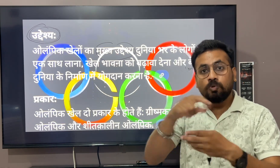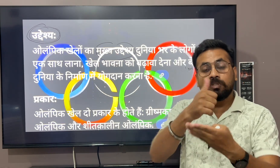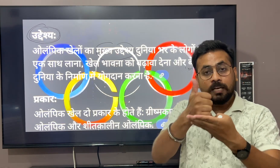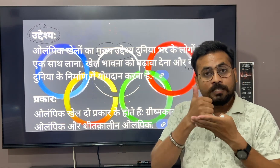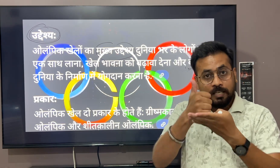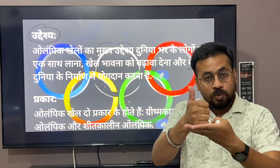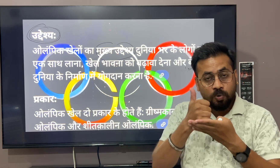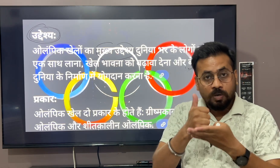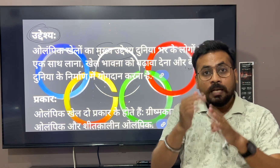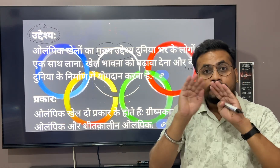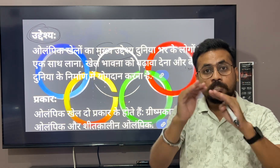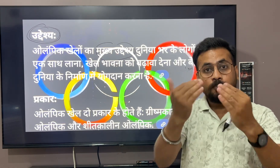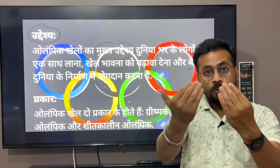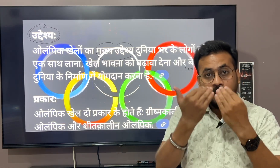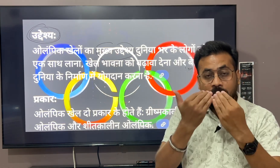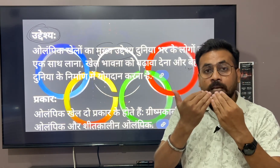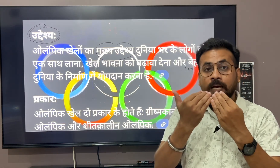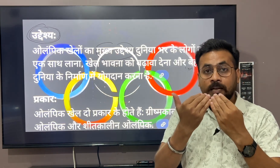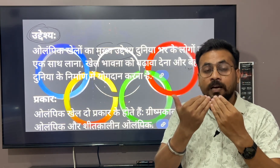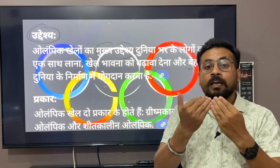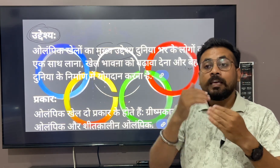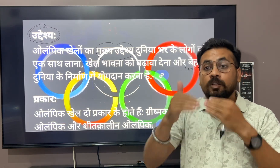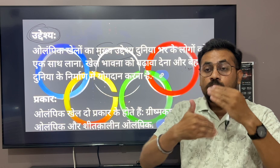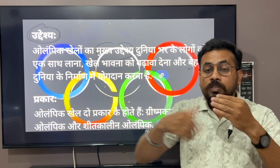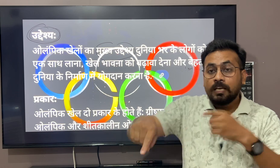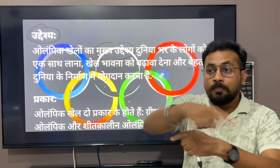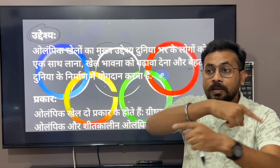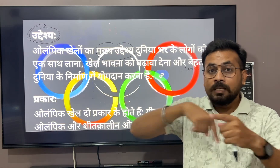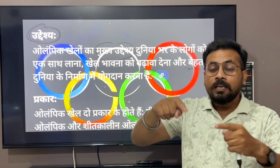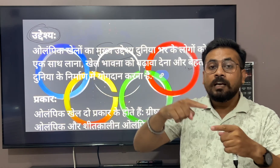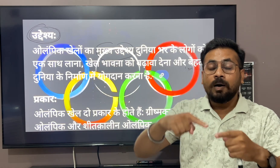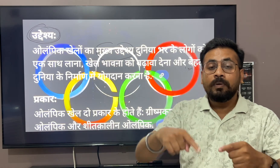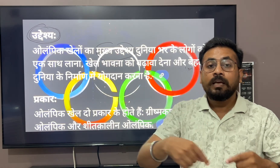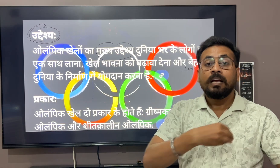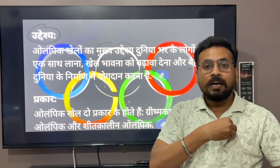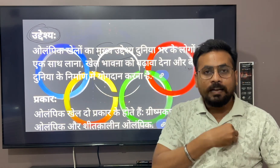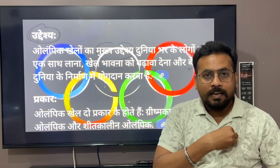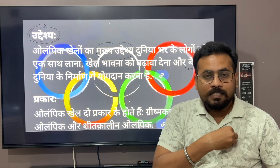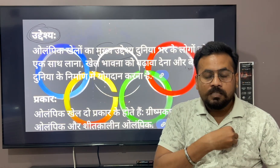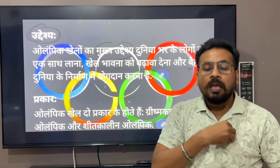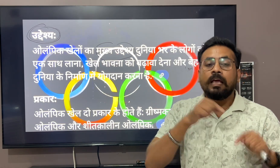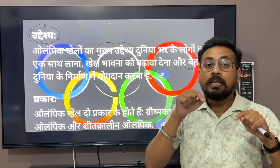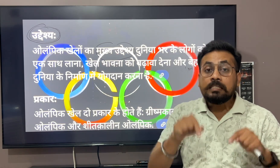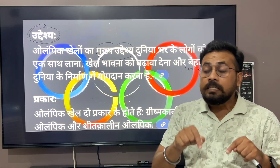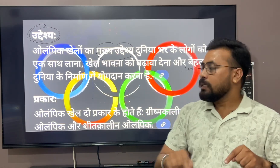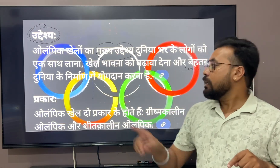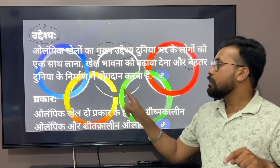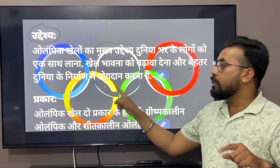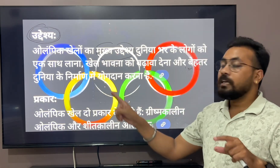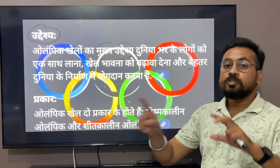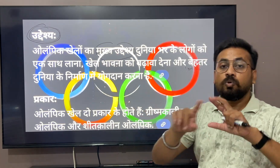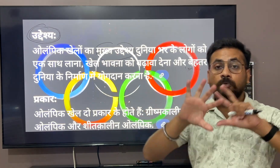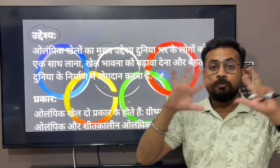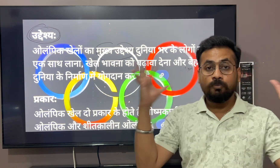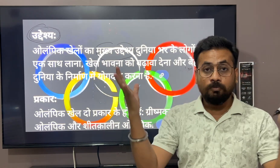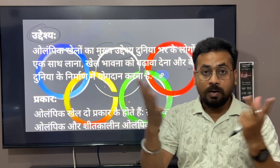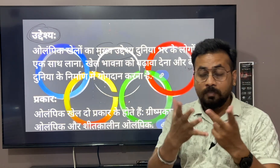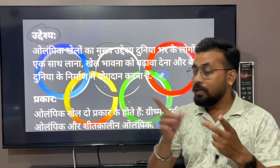का सहयोग, सपोर्ट है ना, एक दूसरे के प्रति हमें काइंडनेस, इसलिए ये जो वर्ल्ड में ये